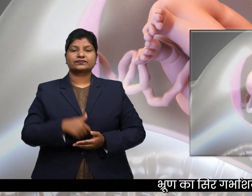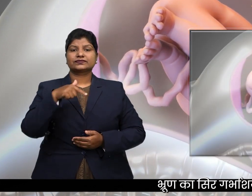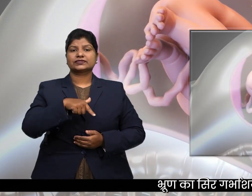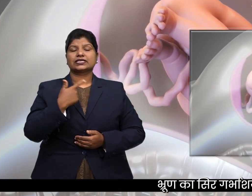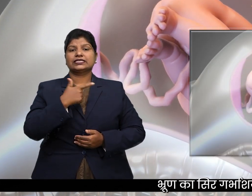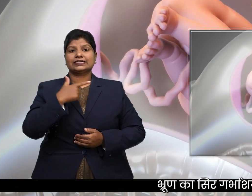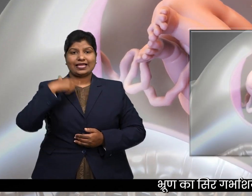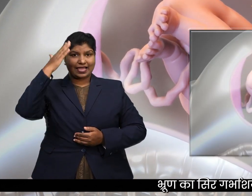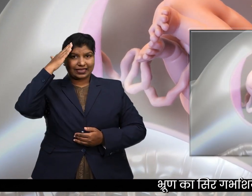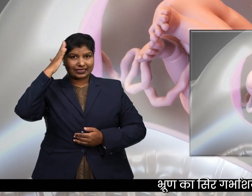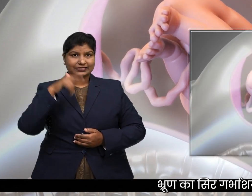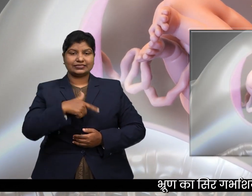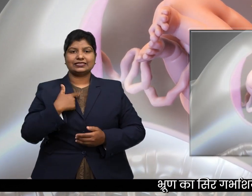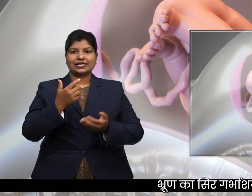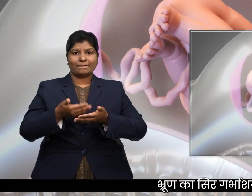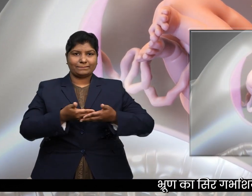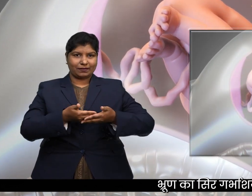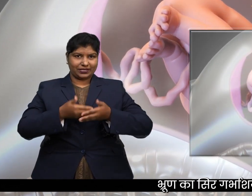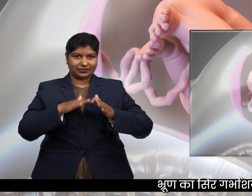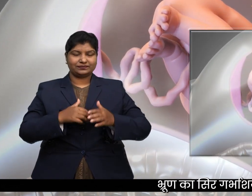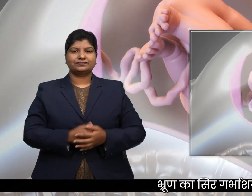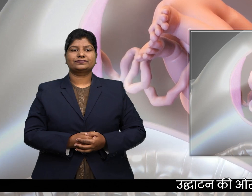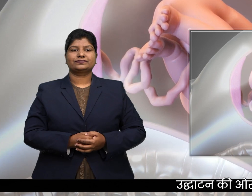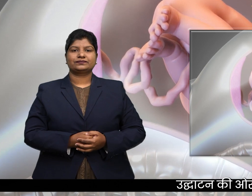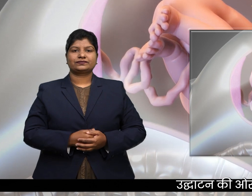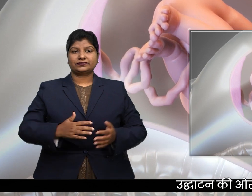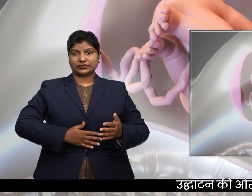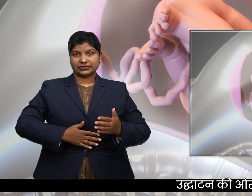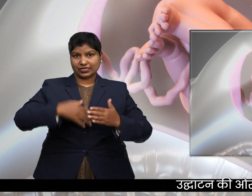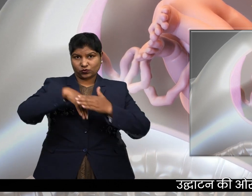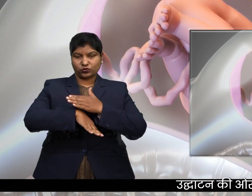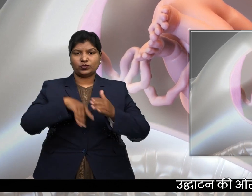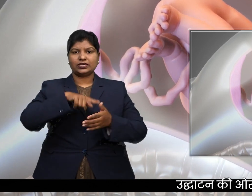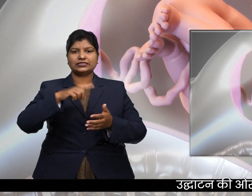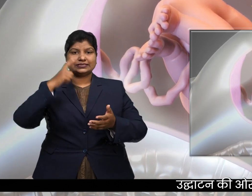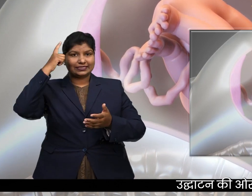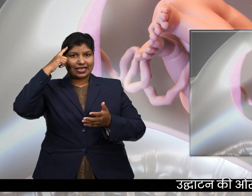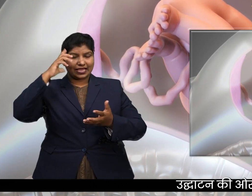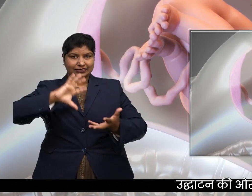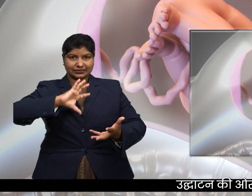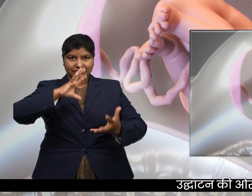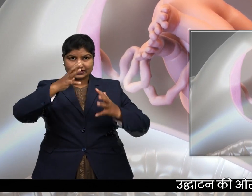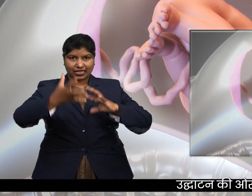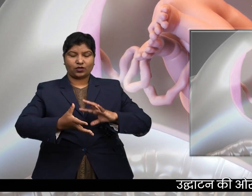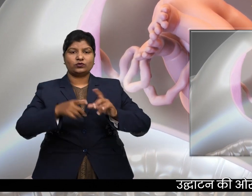भ्रूण का सिर गर्भाशय के उद्घाटन की ओर